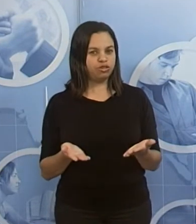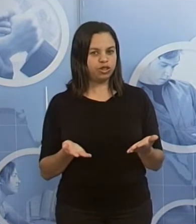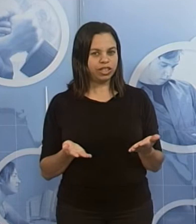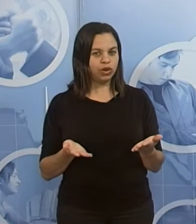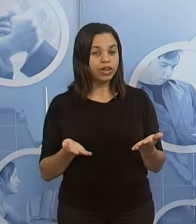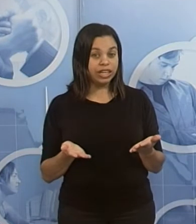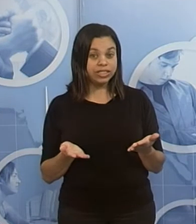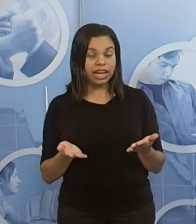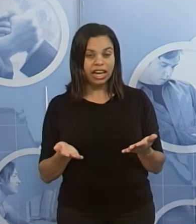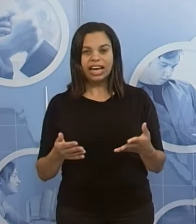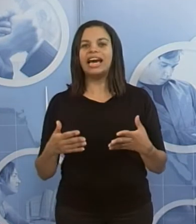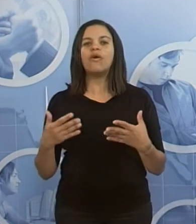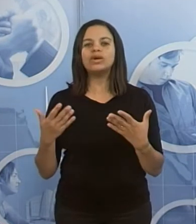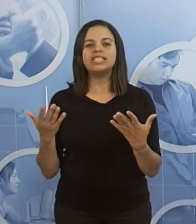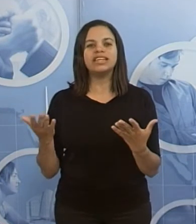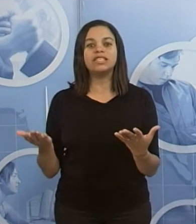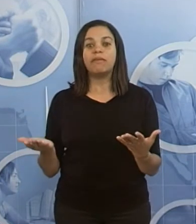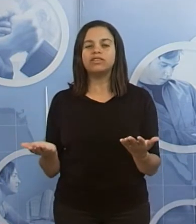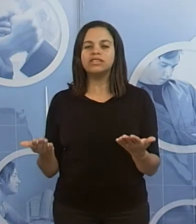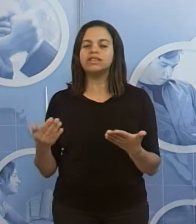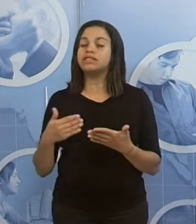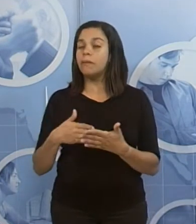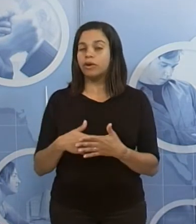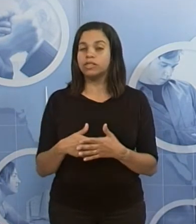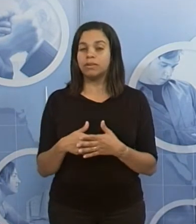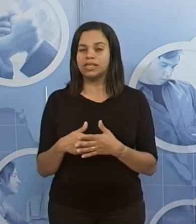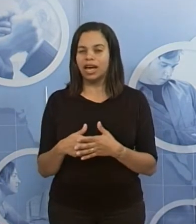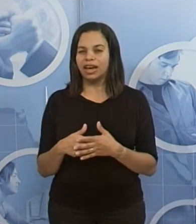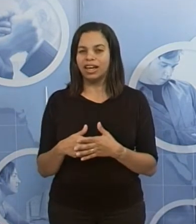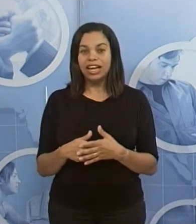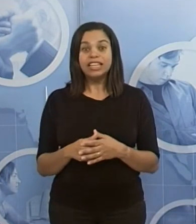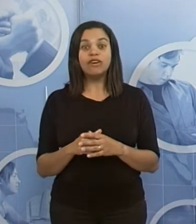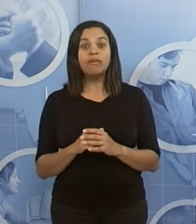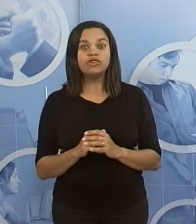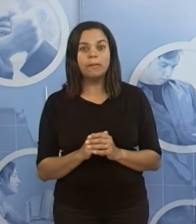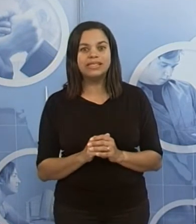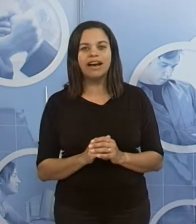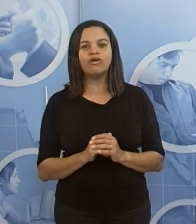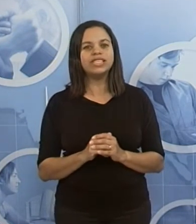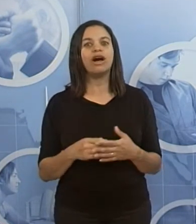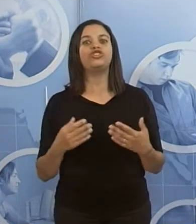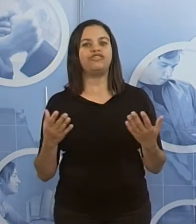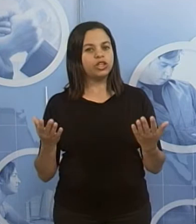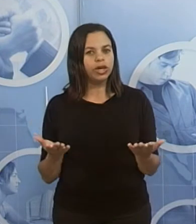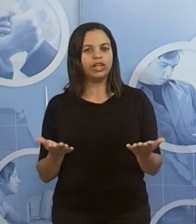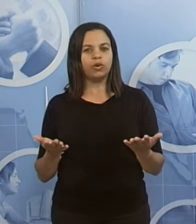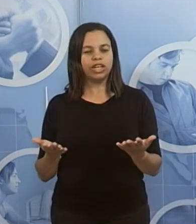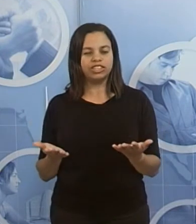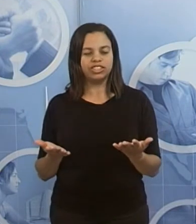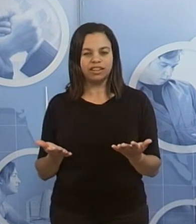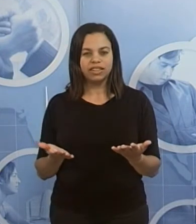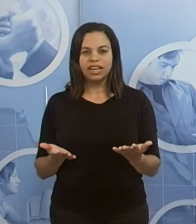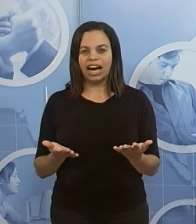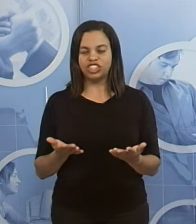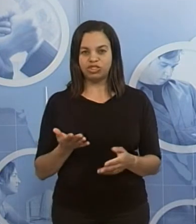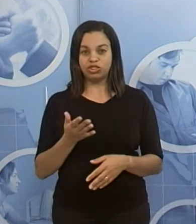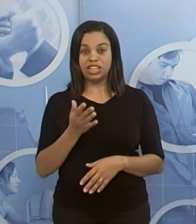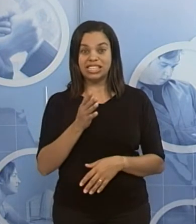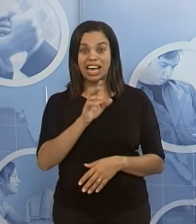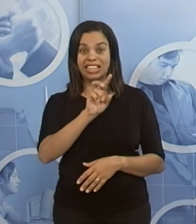Vitória da Conquista e algumas cidades importantes que estão próximas a ela. Então vamos começar com o sinal de Vitória da Conquista. A gente vai utilizar a letra